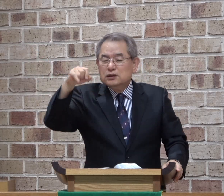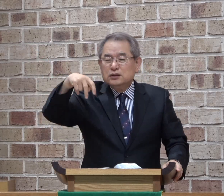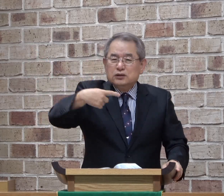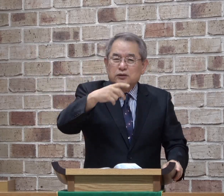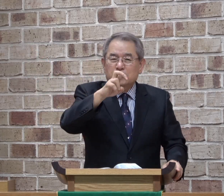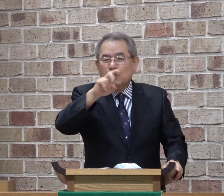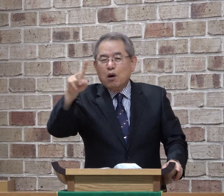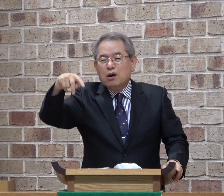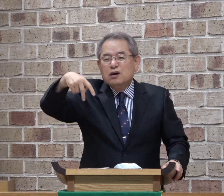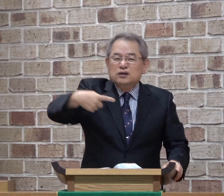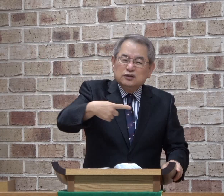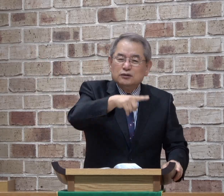세상에서는 크리스마스라고 합니다.